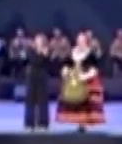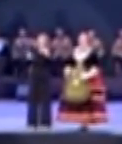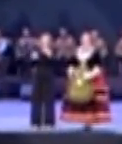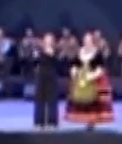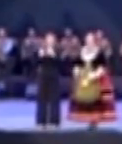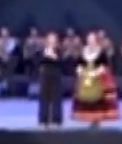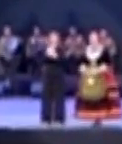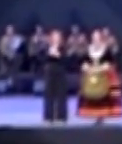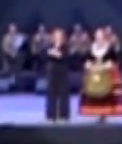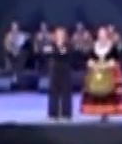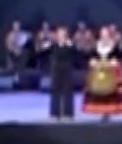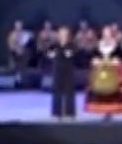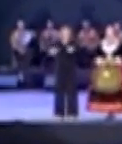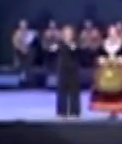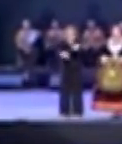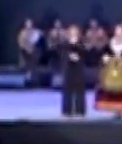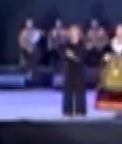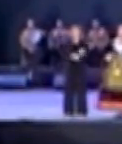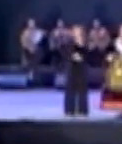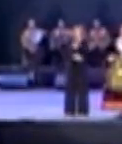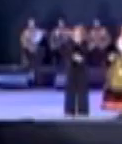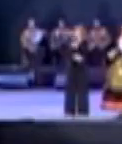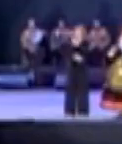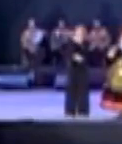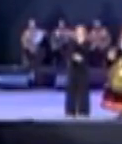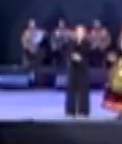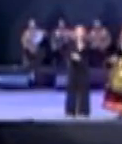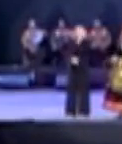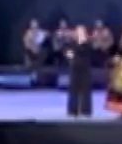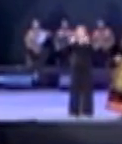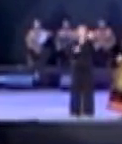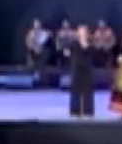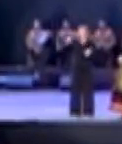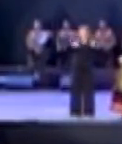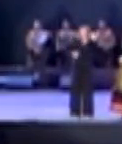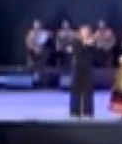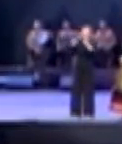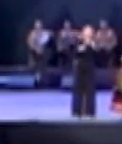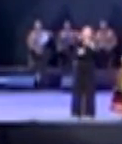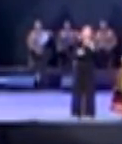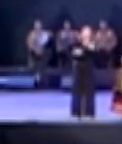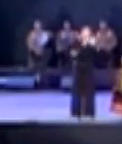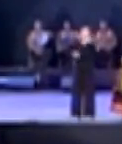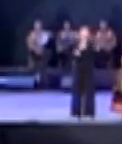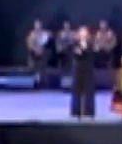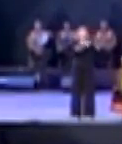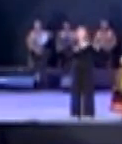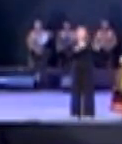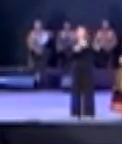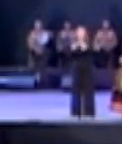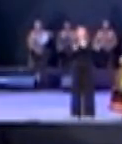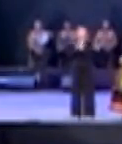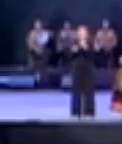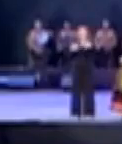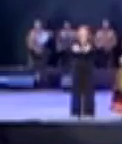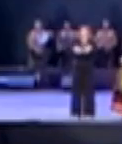calidad escénica impresionante y una expresividad a la hora de manejar sus danzas que llegan